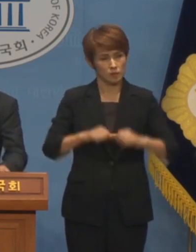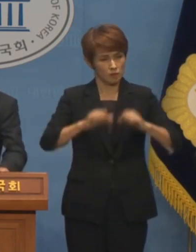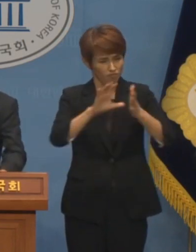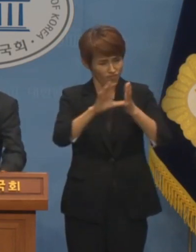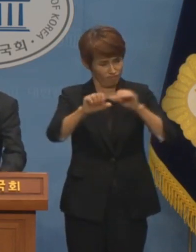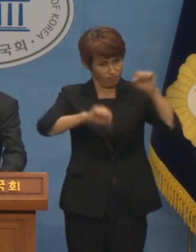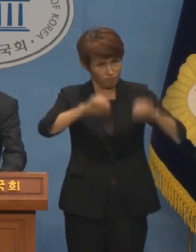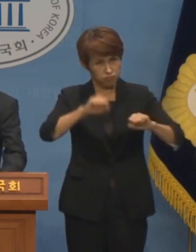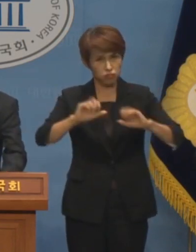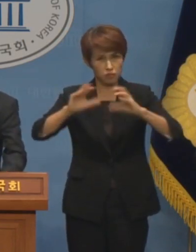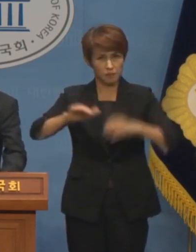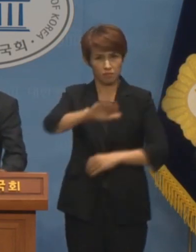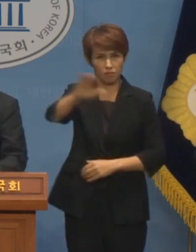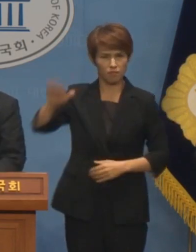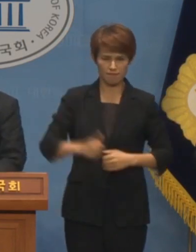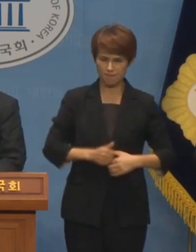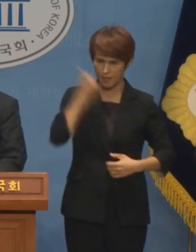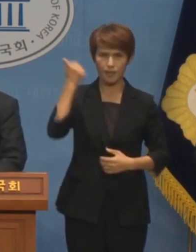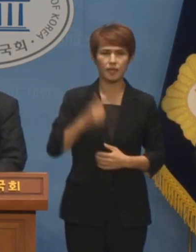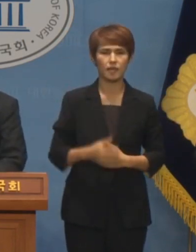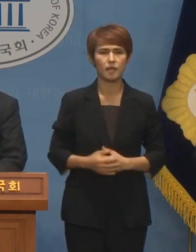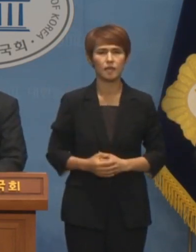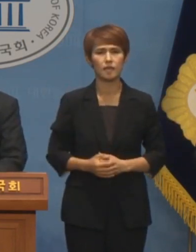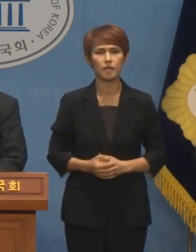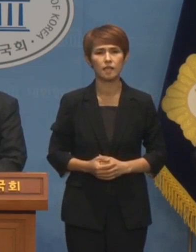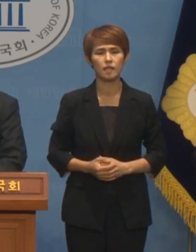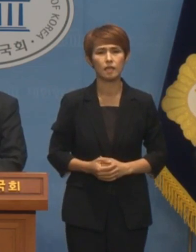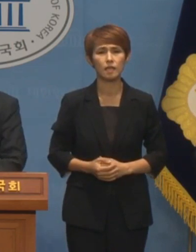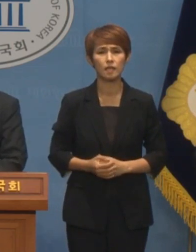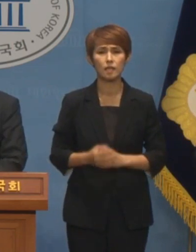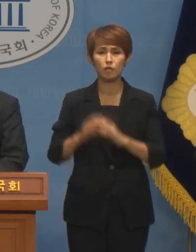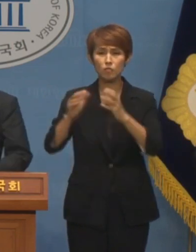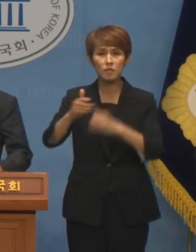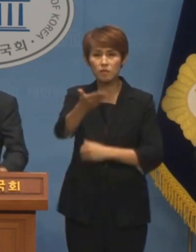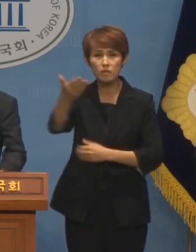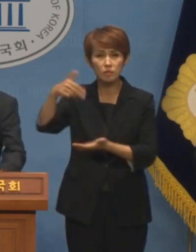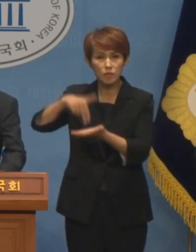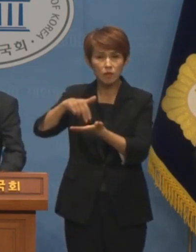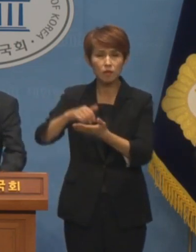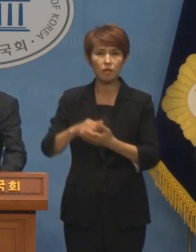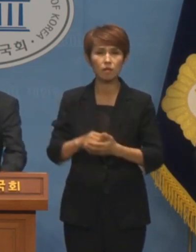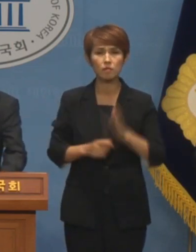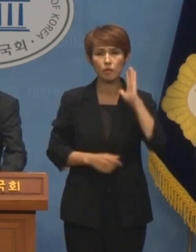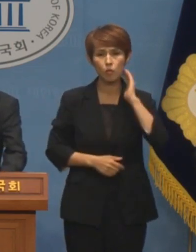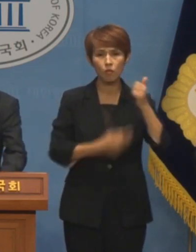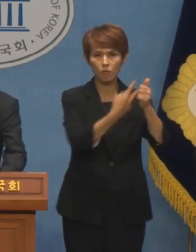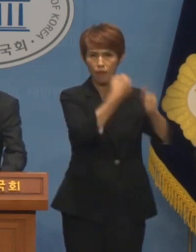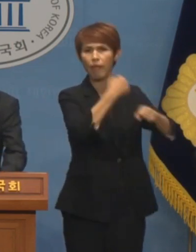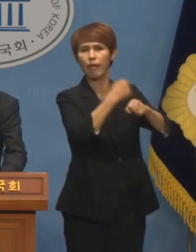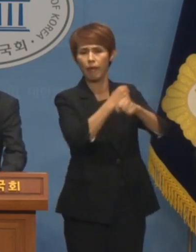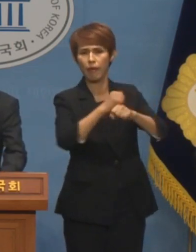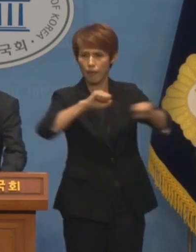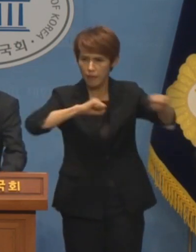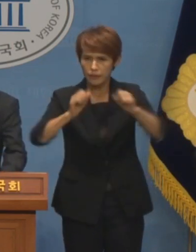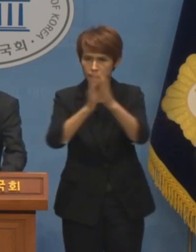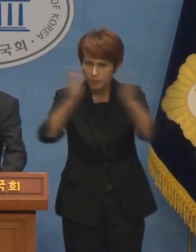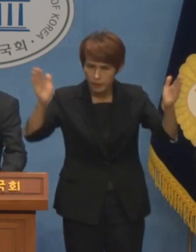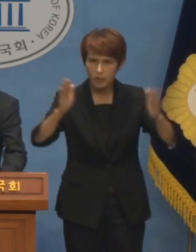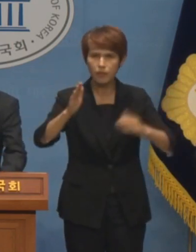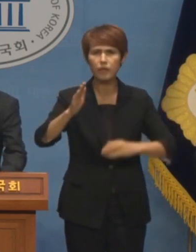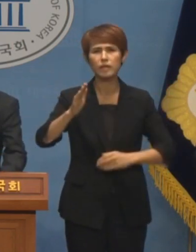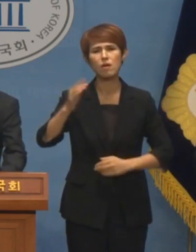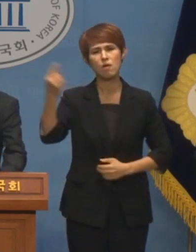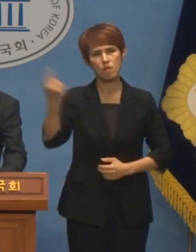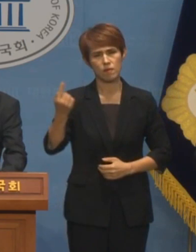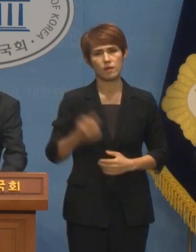그리고 결국 국민이 대통령 탄핵을 할 수밖에 없는 상황으로 만들어 가고 있습니다. 만약